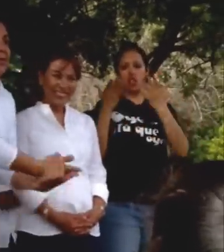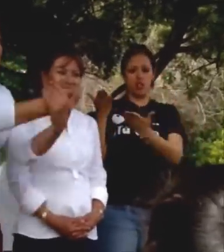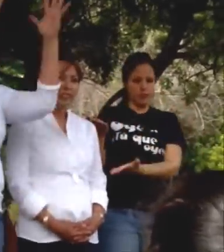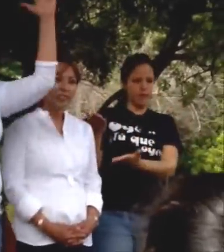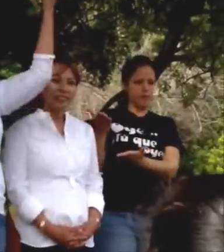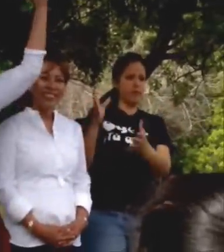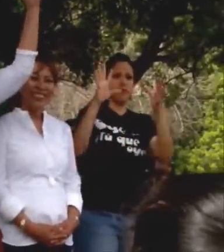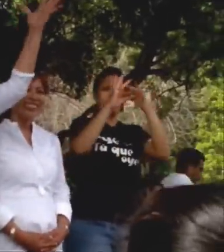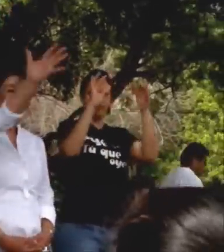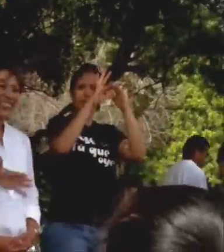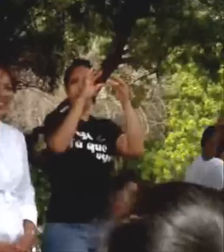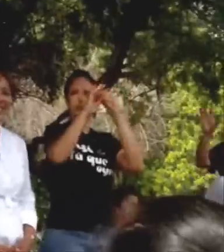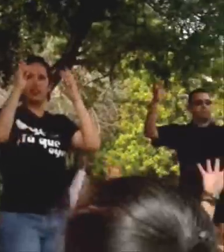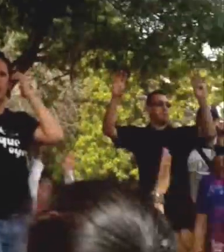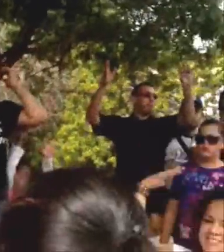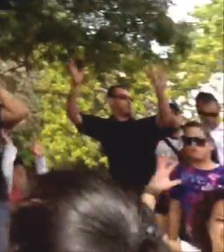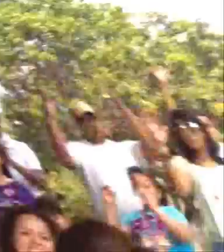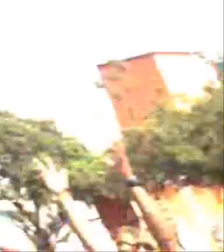Favaro.